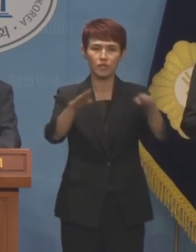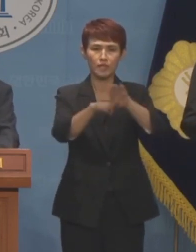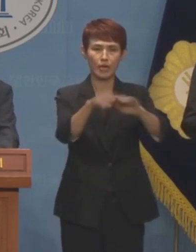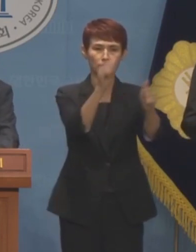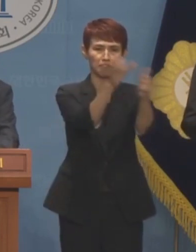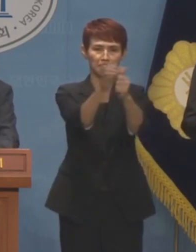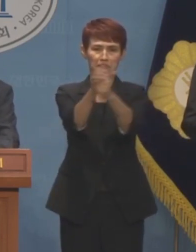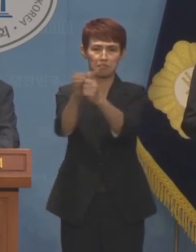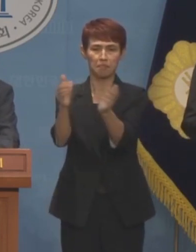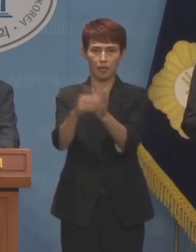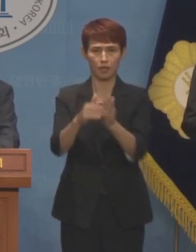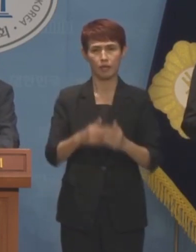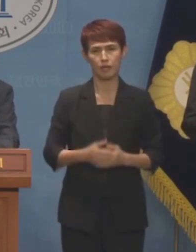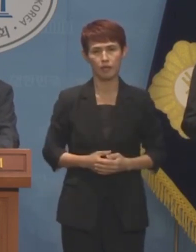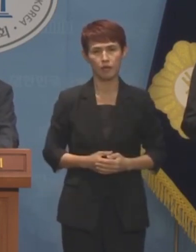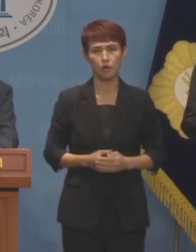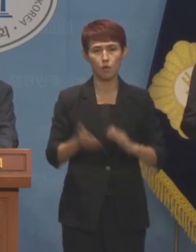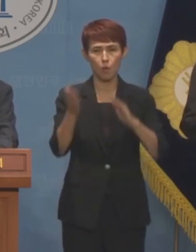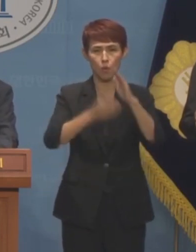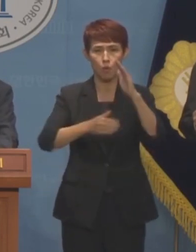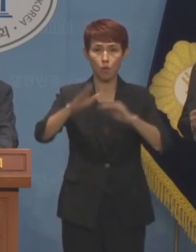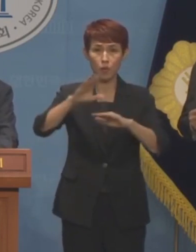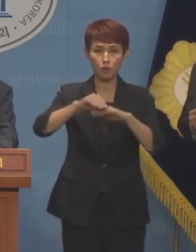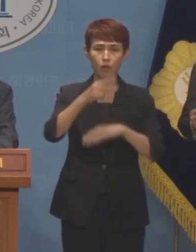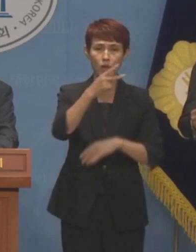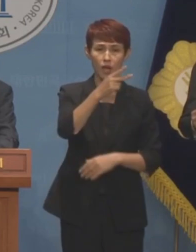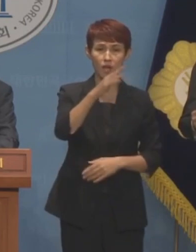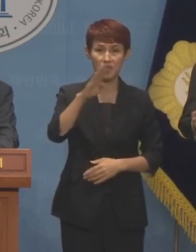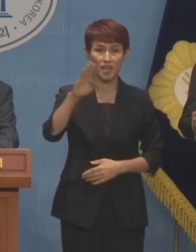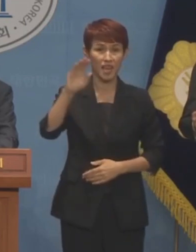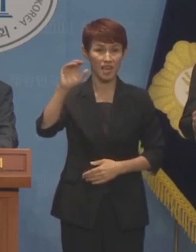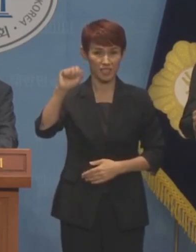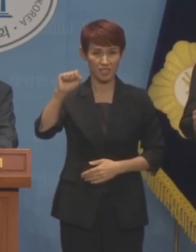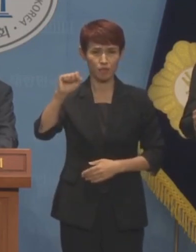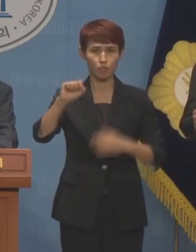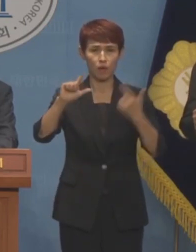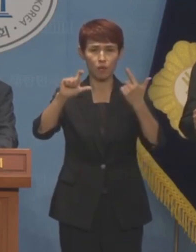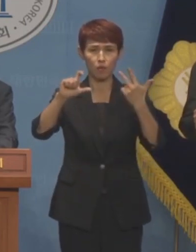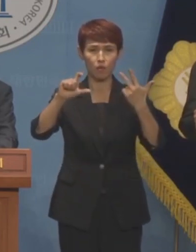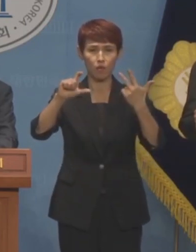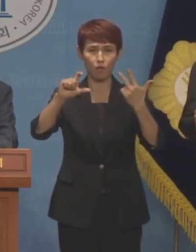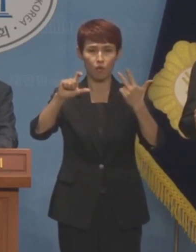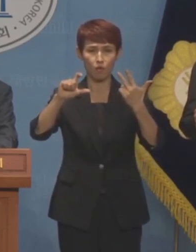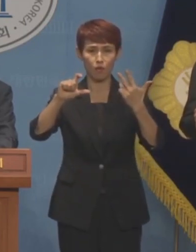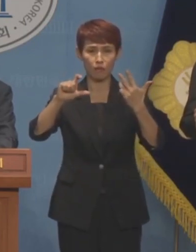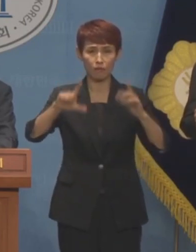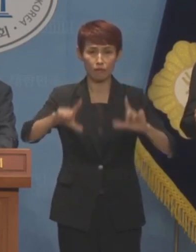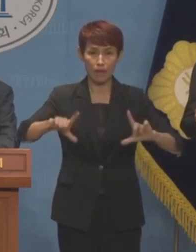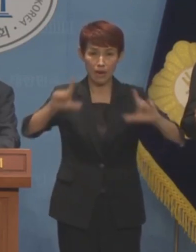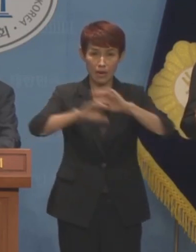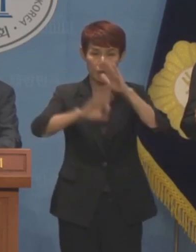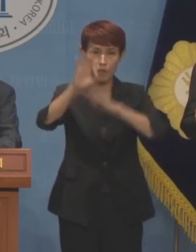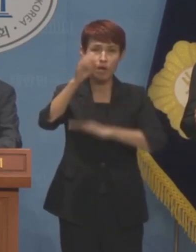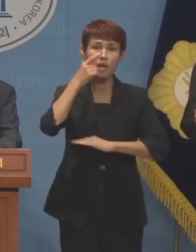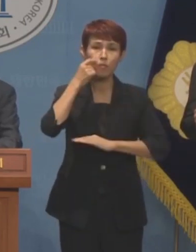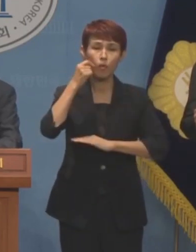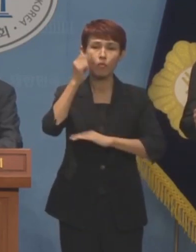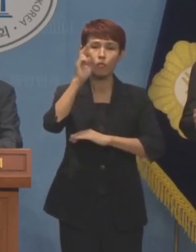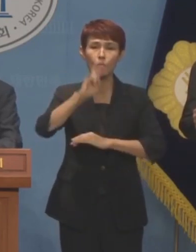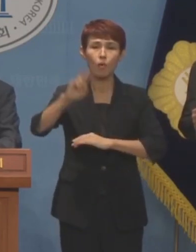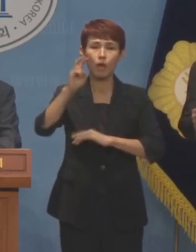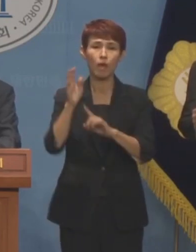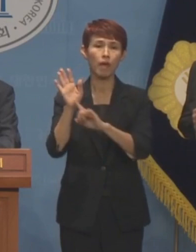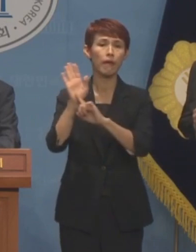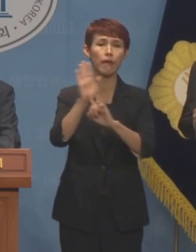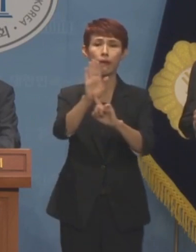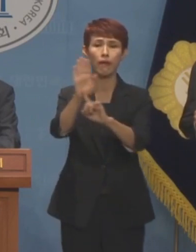임명했습니다. 급기야 공영방송인 KBS는 광복절 0시에 일본 국가인